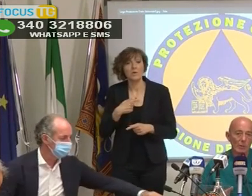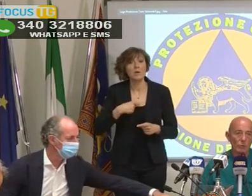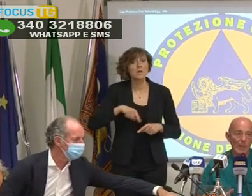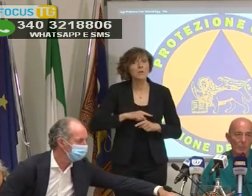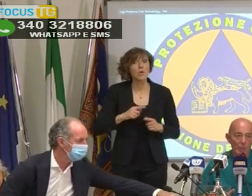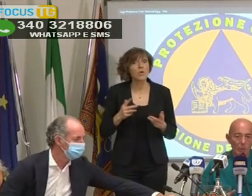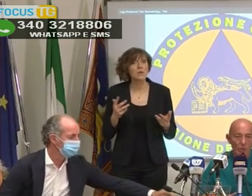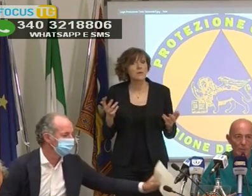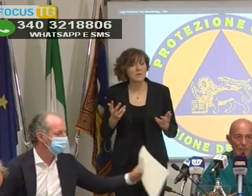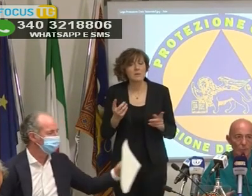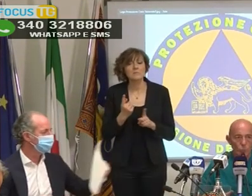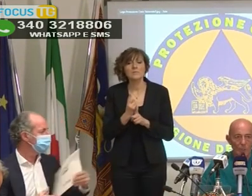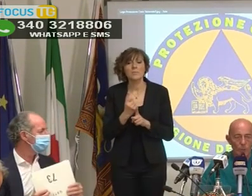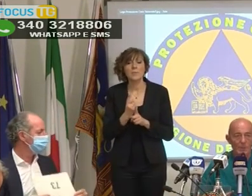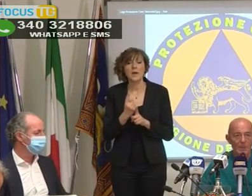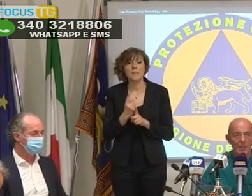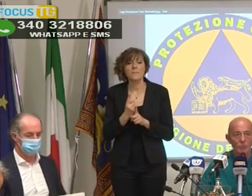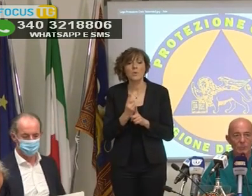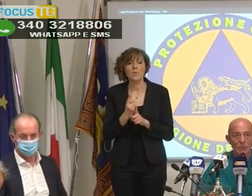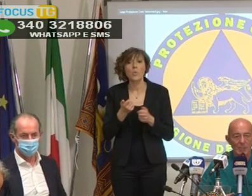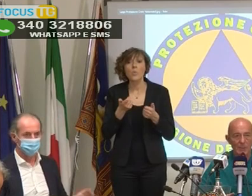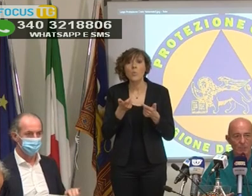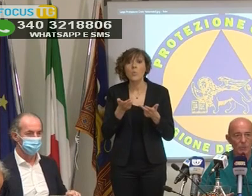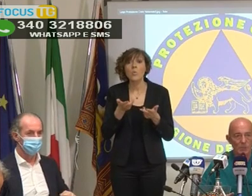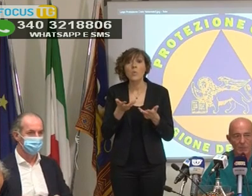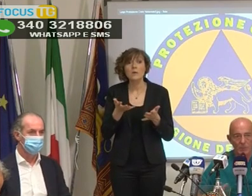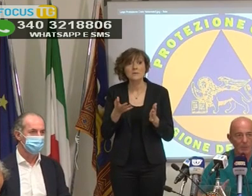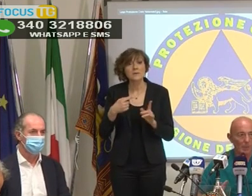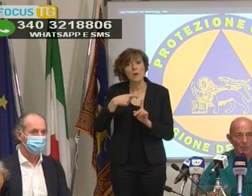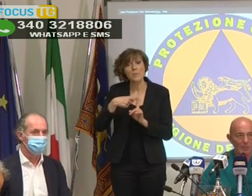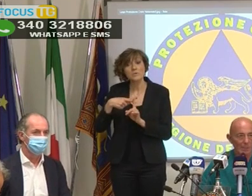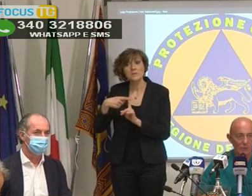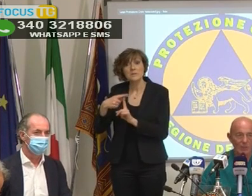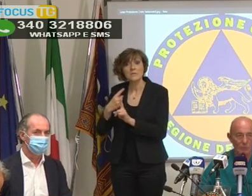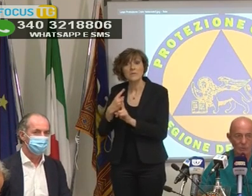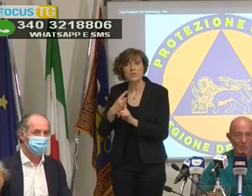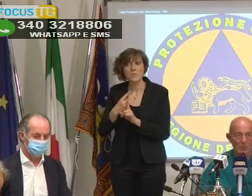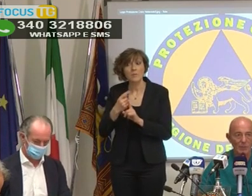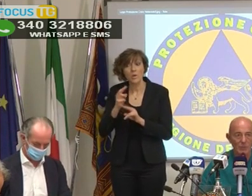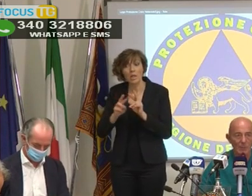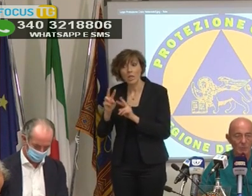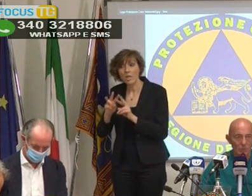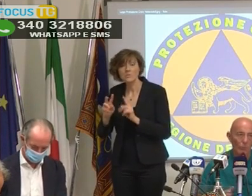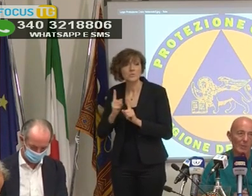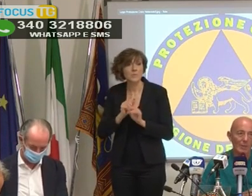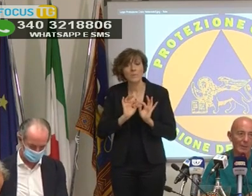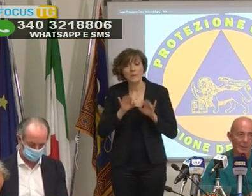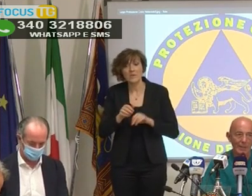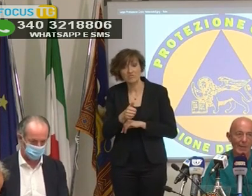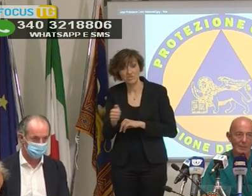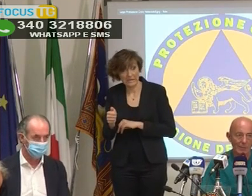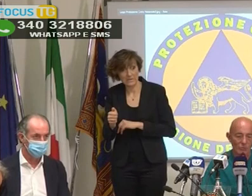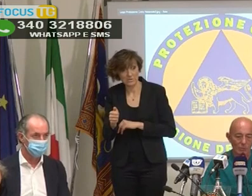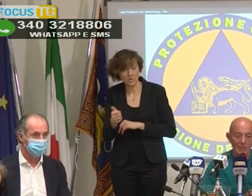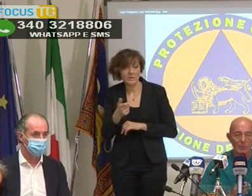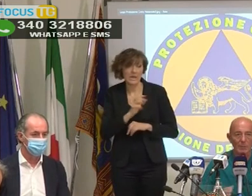adesso dobbiamo raccogliere una quantità sufficiente di positivi, perché dobbiamo arrivare a 100 e non siamo ancora a 100, oltre